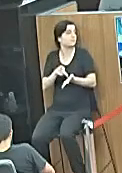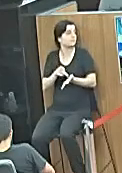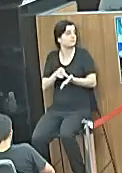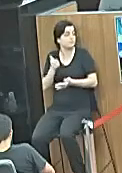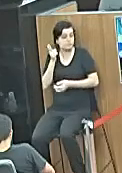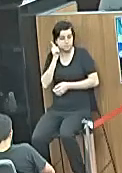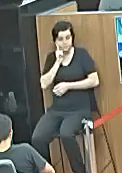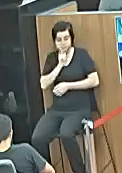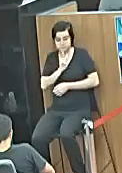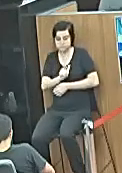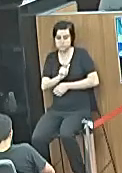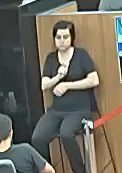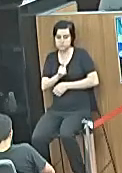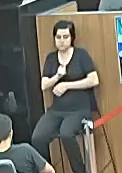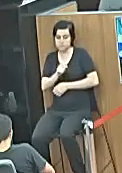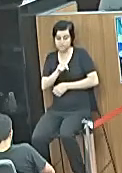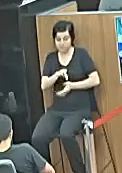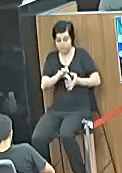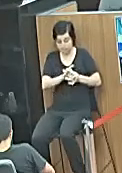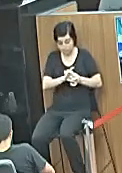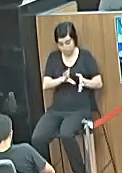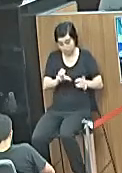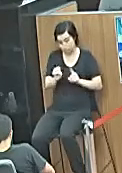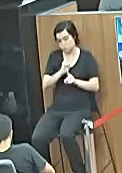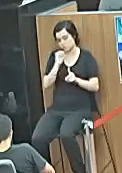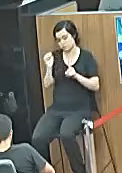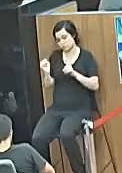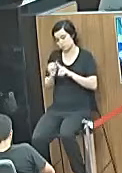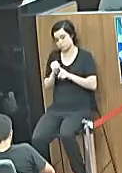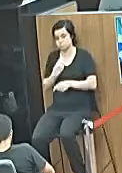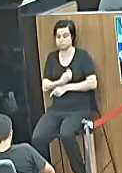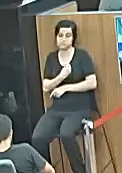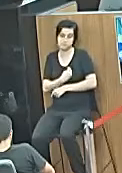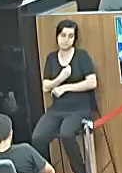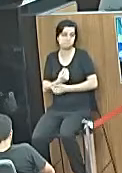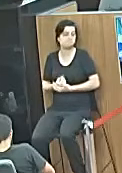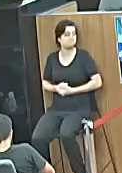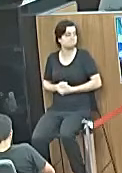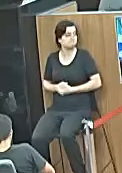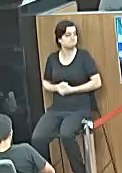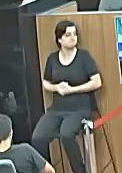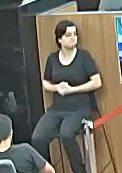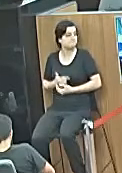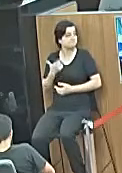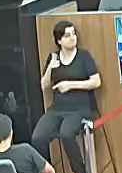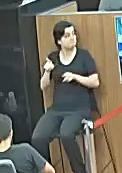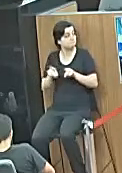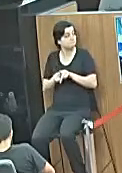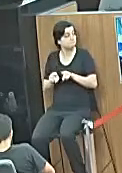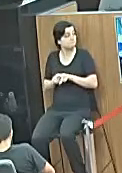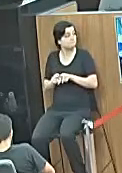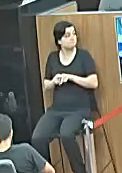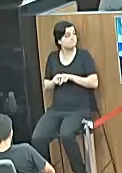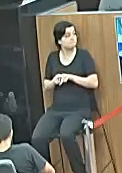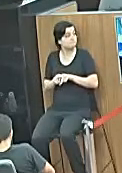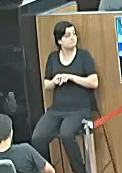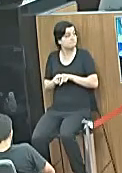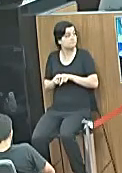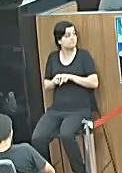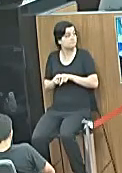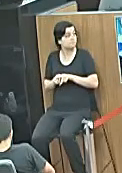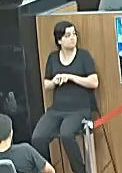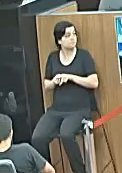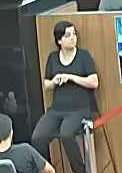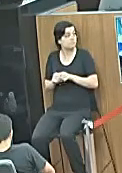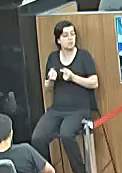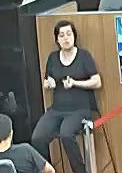melhores condições quando for liberado das unidades é outra ação proposta garante recursos na